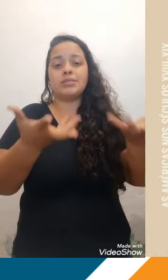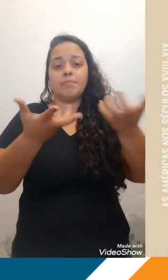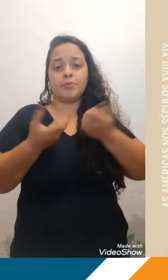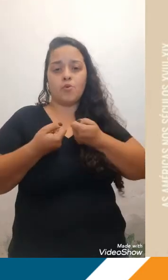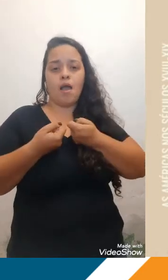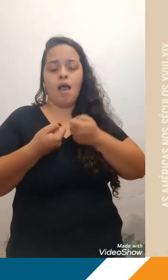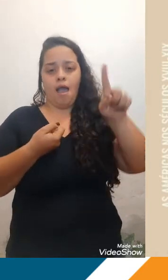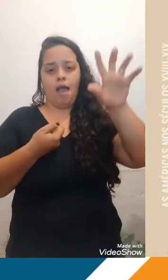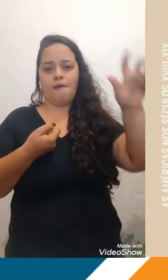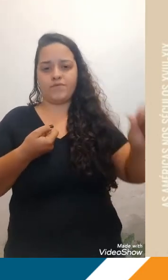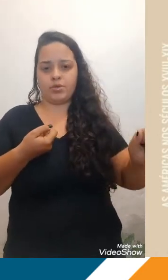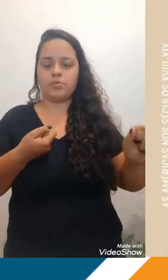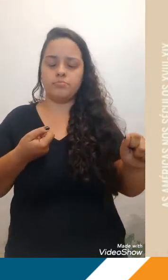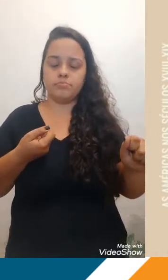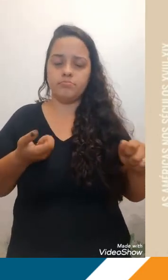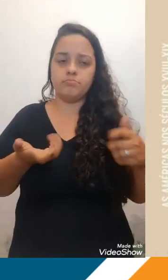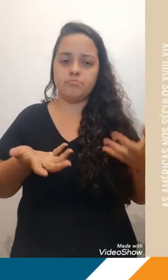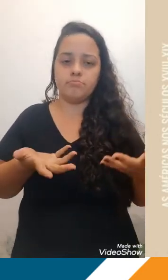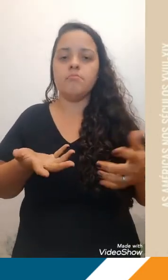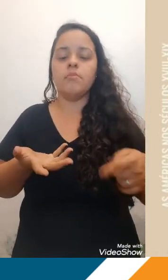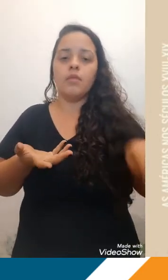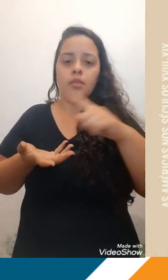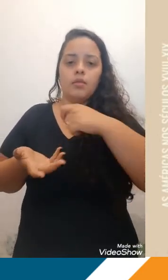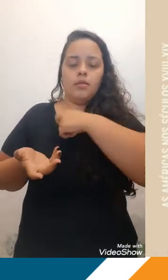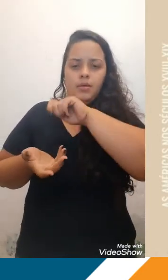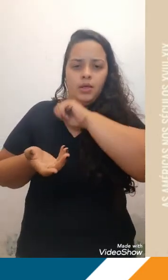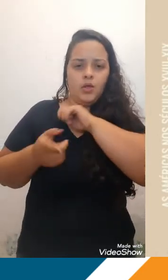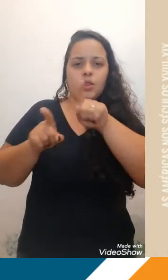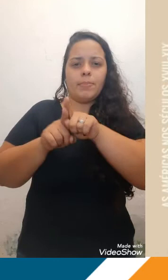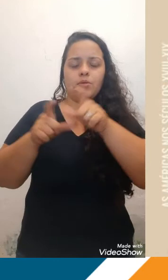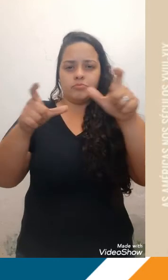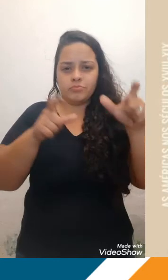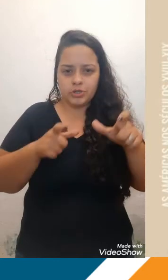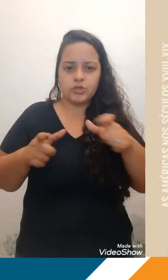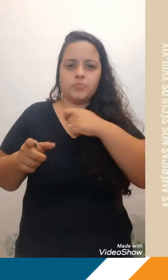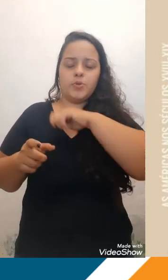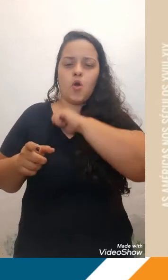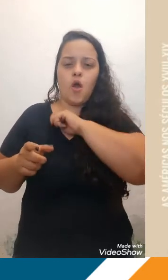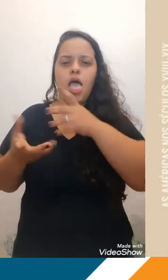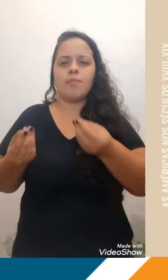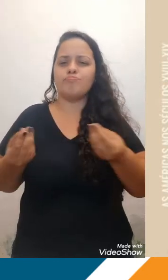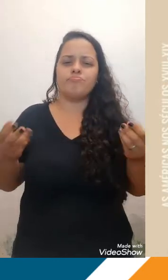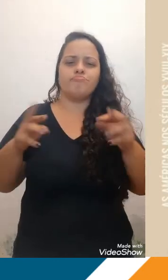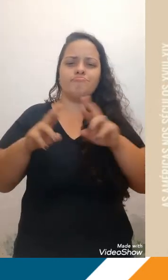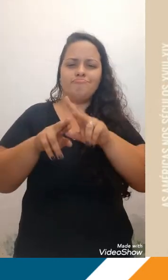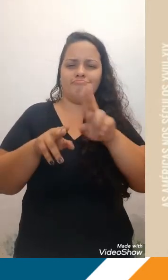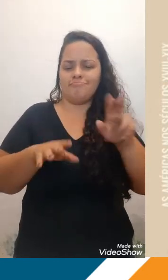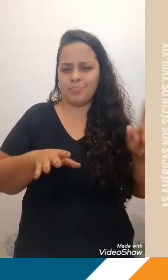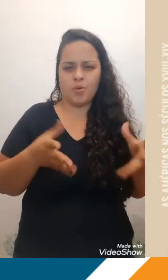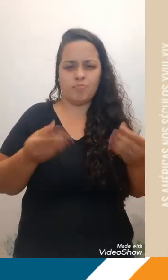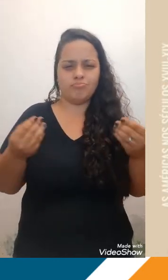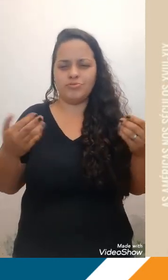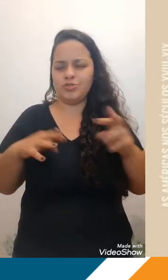África. Então, o território espanhol, a América Espanhola, era muito heterogênea, era